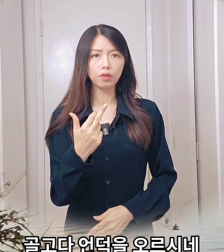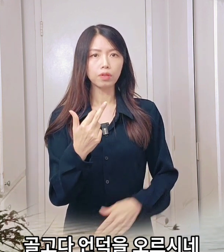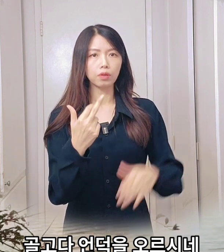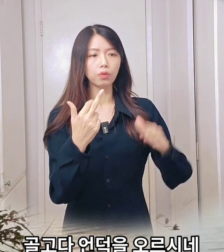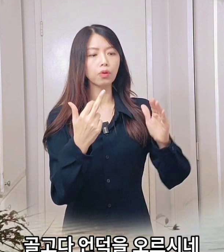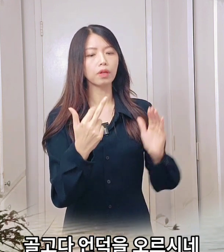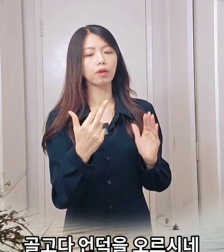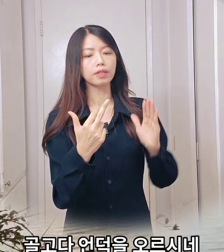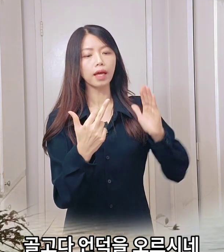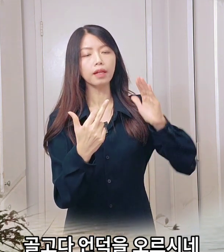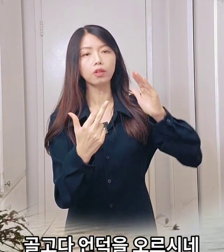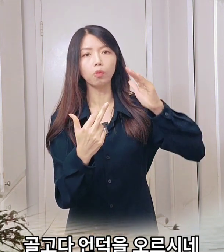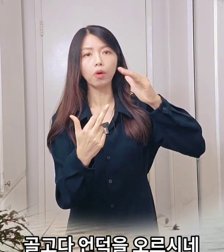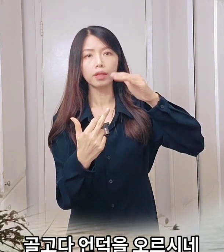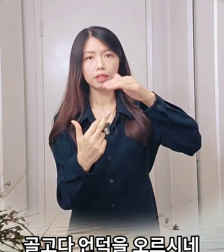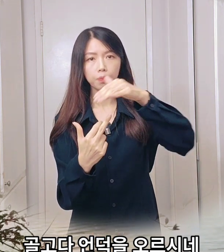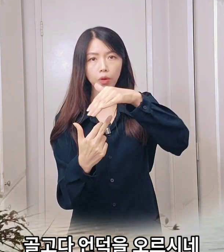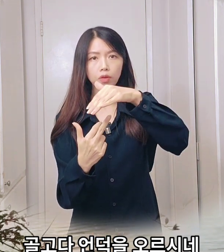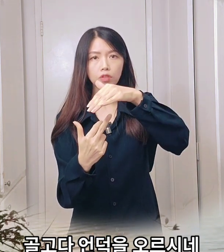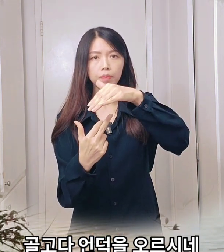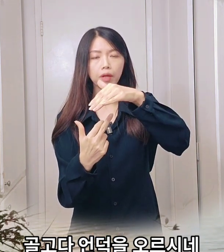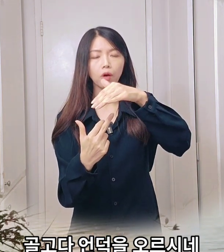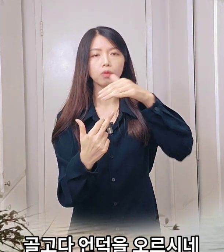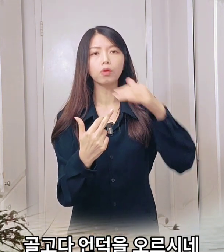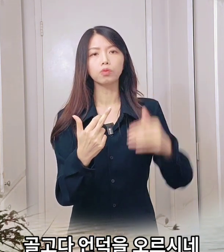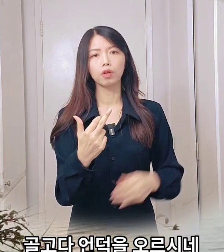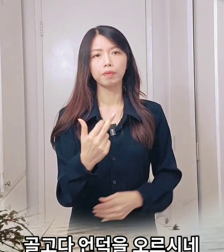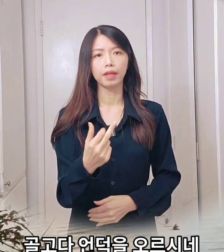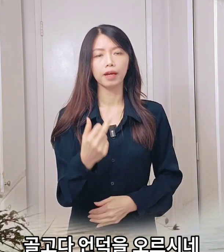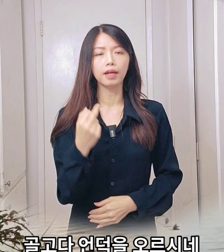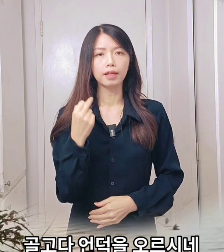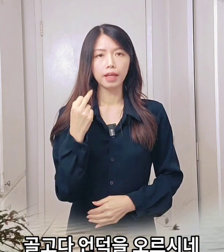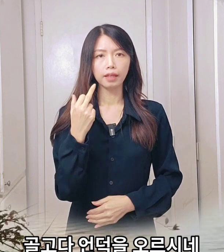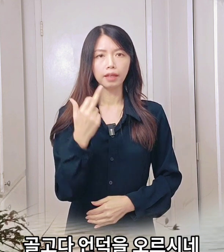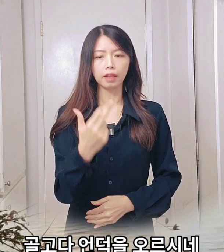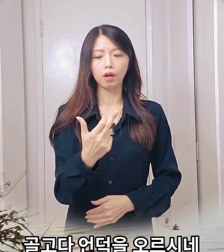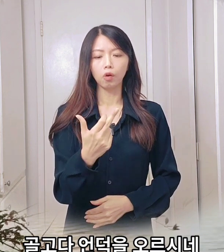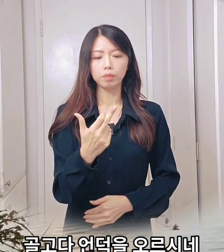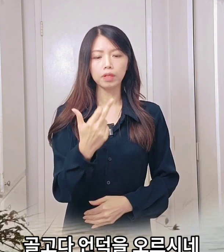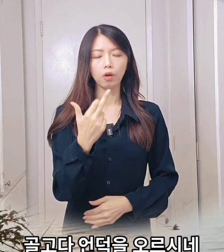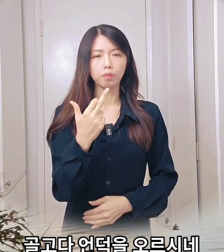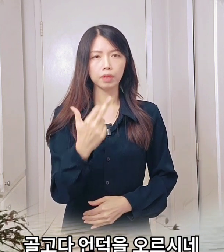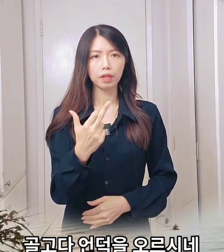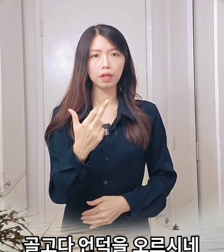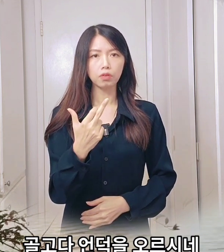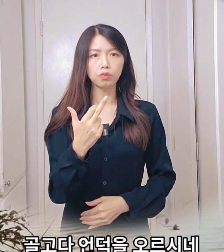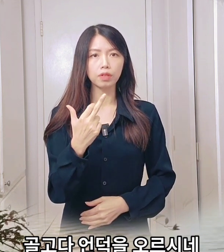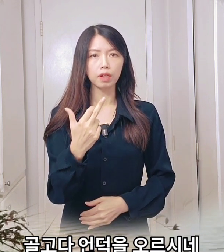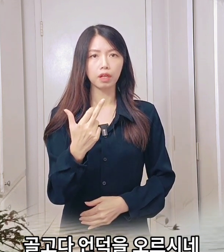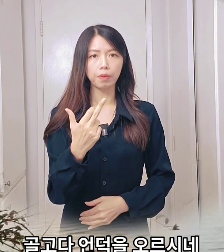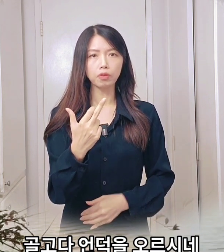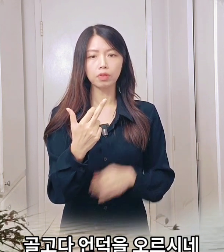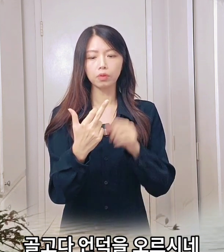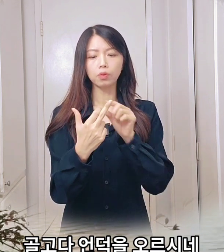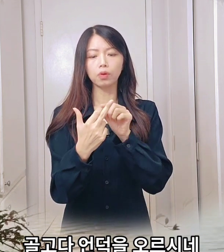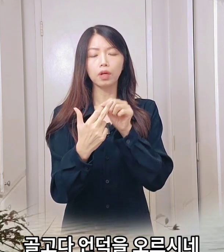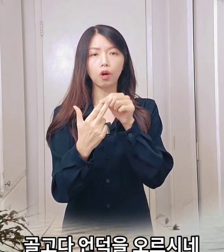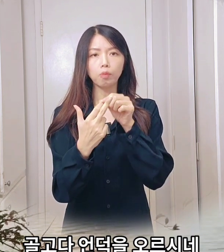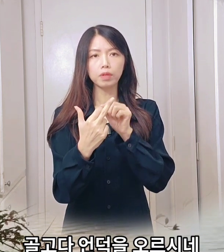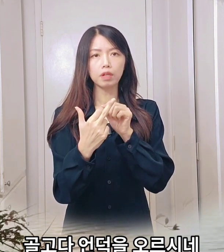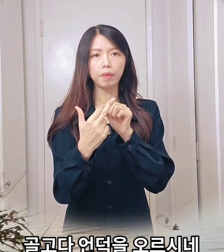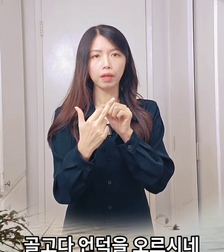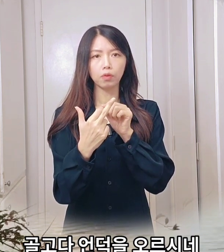산수어 해주시고 이렇게 산을 넘어가듯이 표현해 주시면 언덕수어입니다. 산은 엄지, 검지, 중지를 이렇게